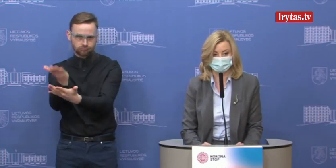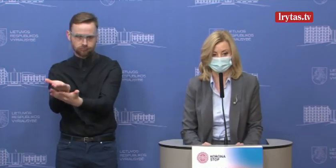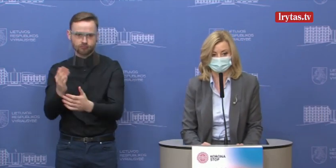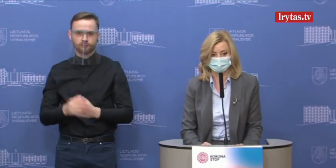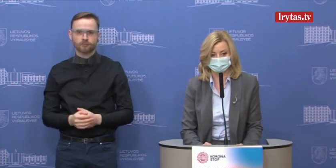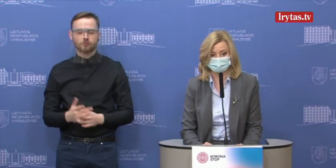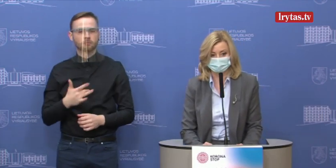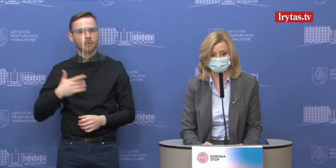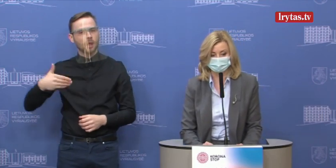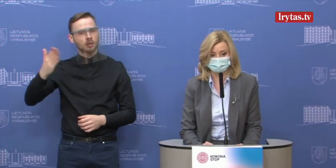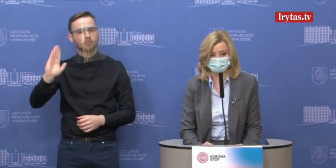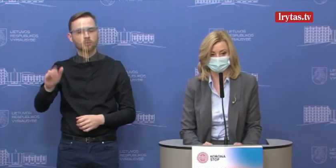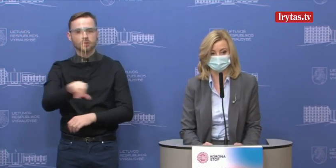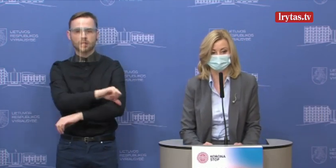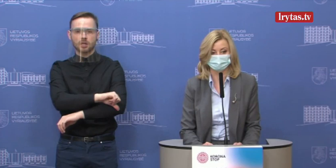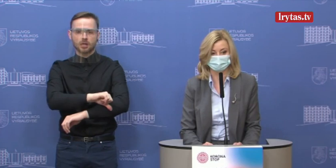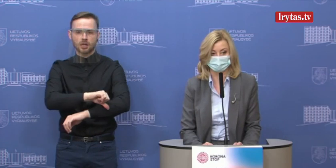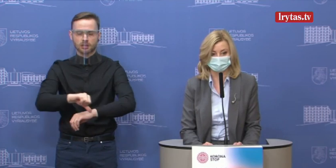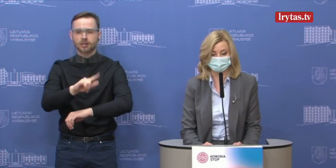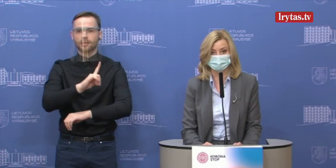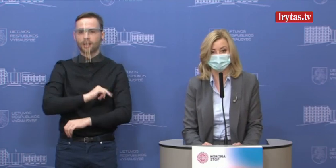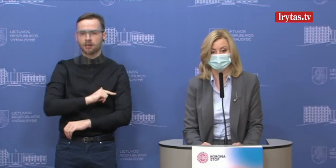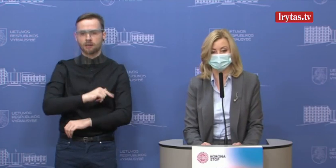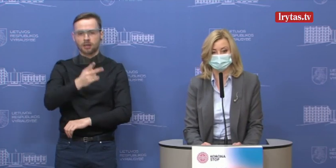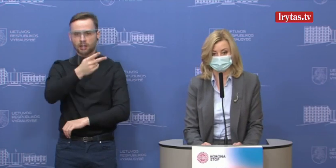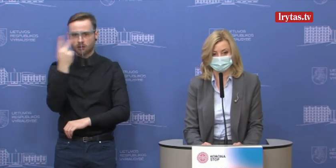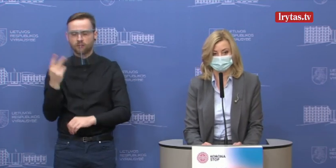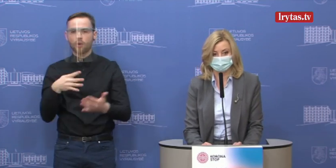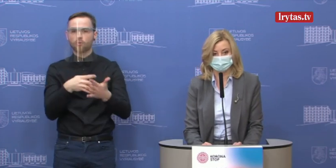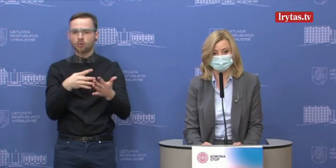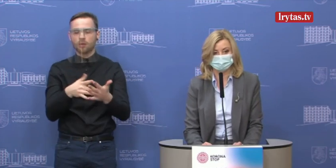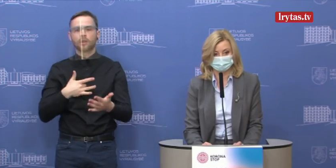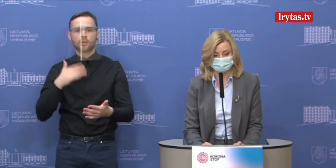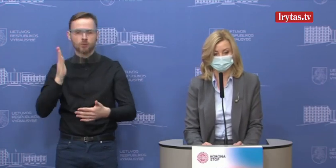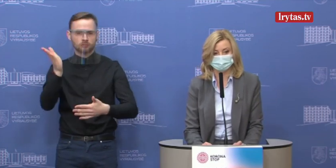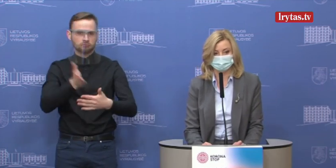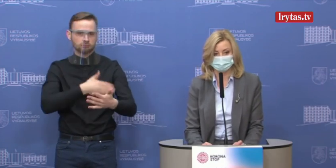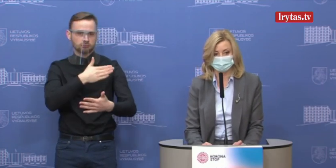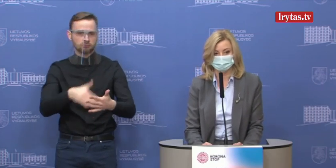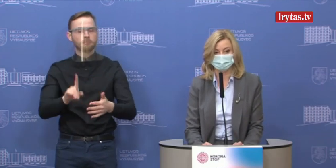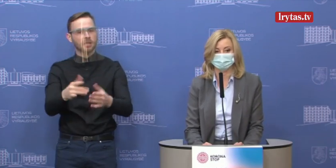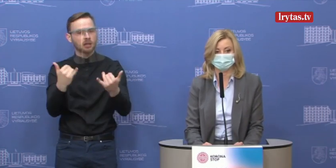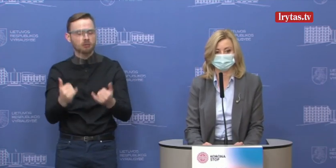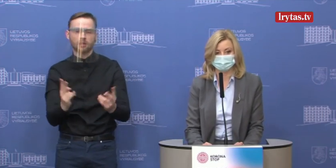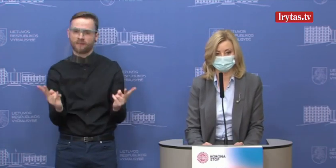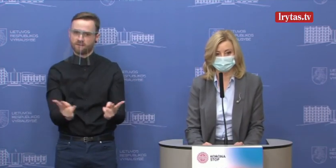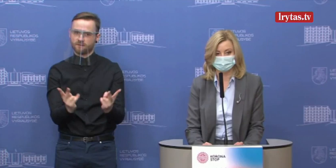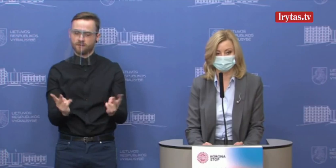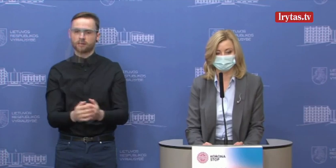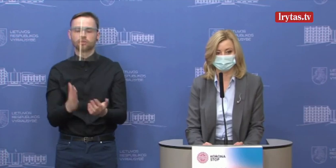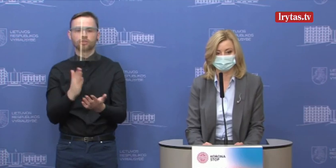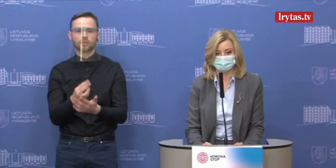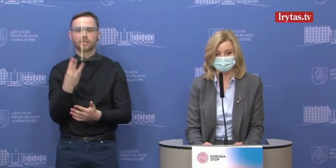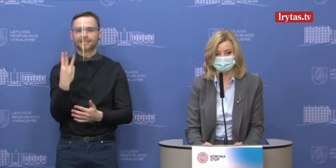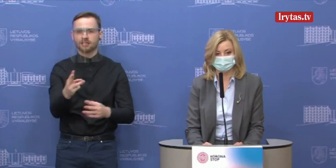bus atsisakoma kontrolės Latvijos pasienyje, bet šiuo atveju yra kontrolė išlieka, kaip aš ir minėjau, 3